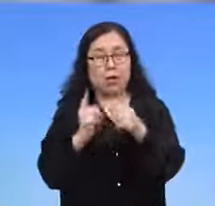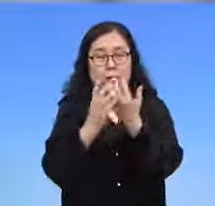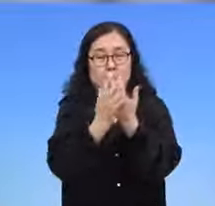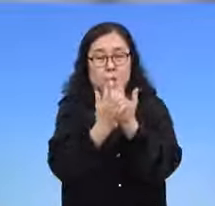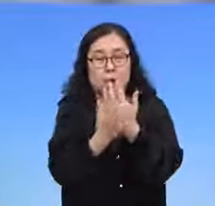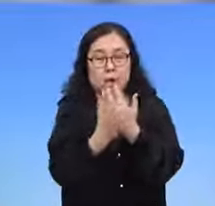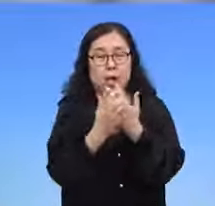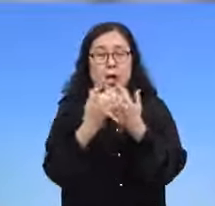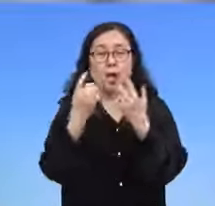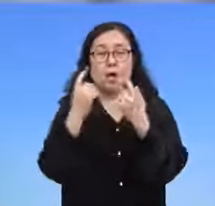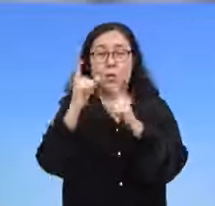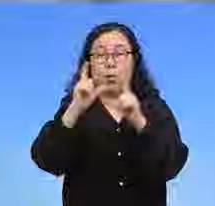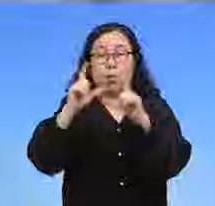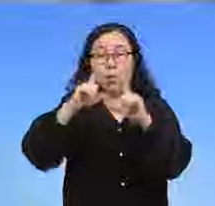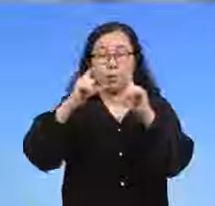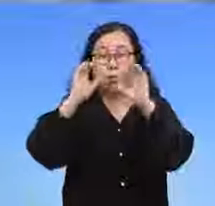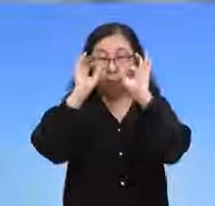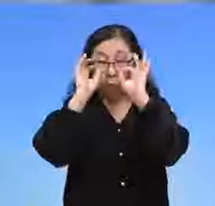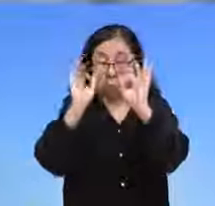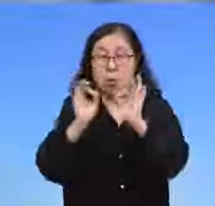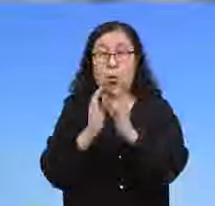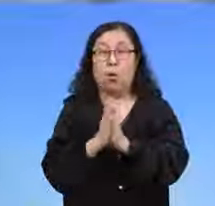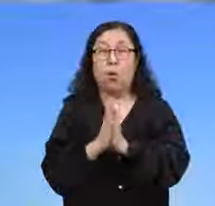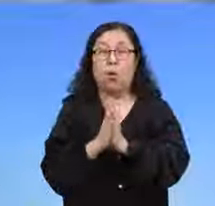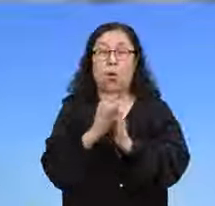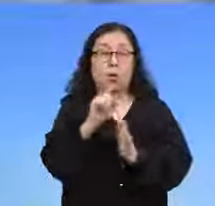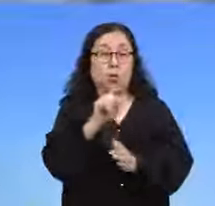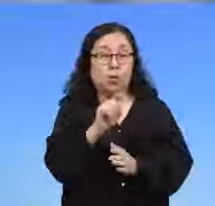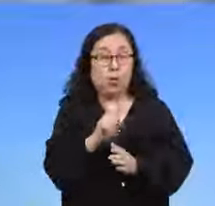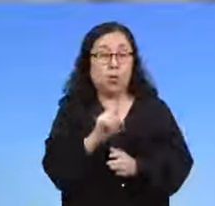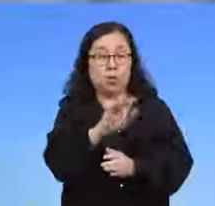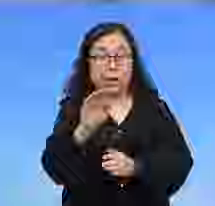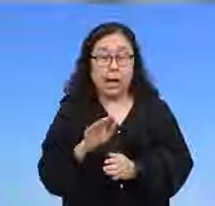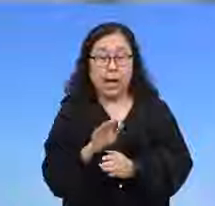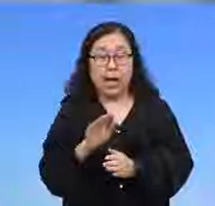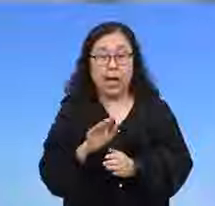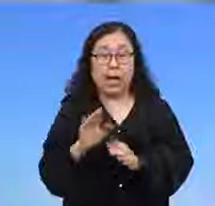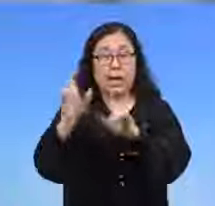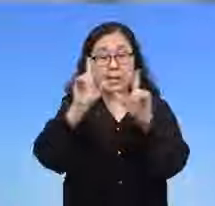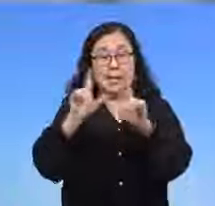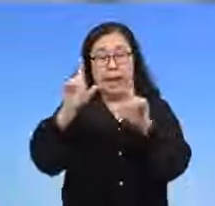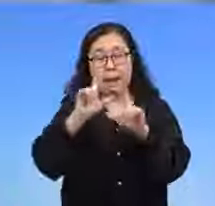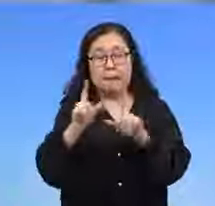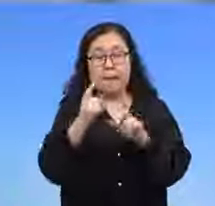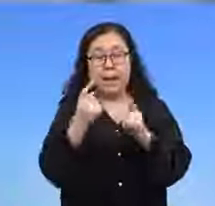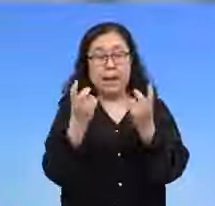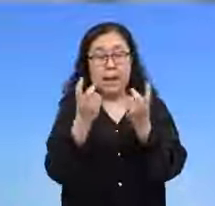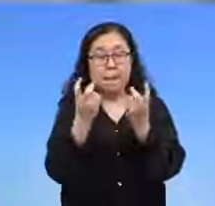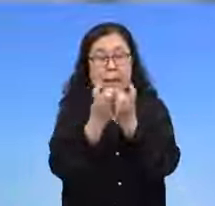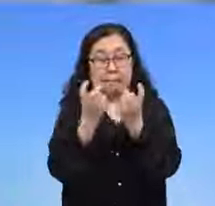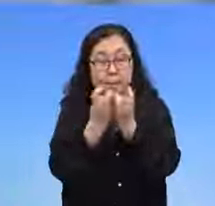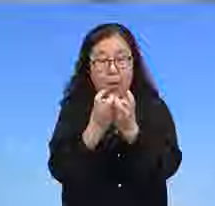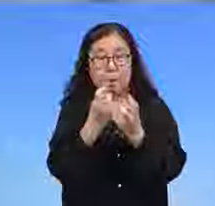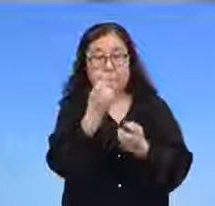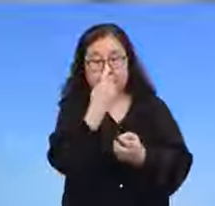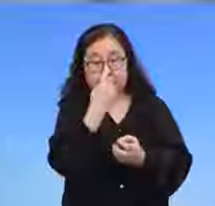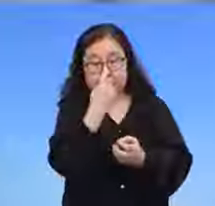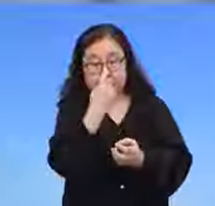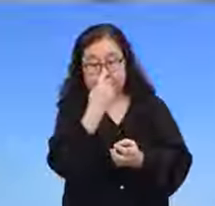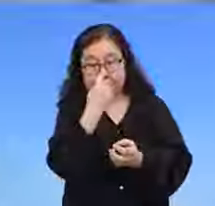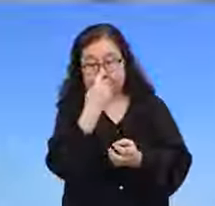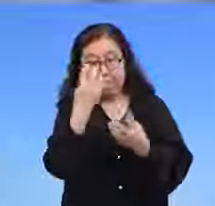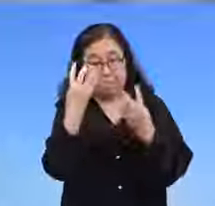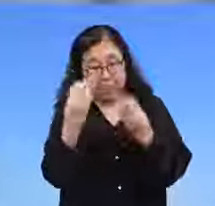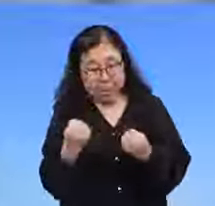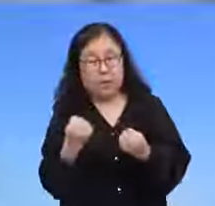일행들의 모습을 보면서 여기서 우리가 인생의 그 법칙, 이 배워야 할 게 좀 많이 있다, 그런